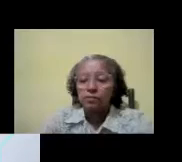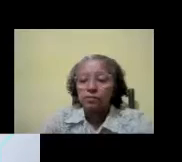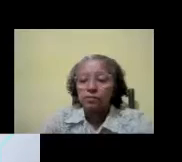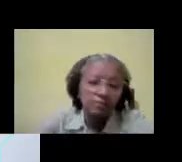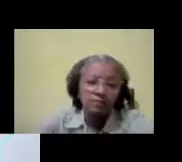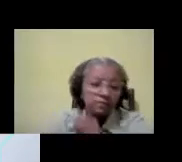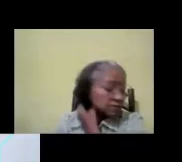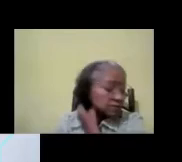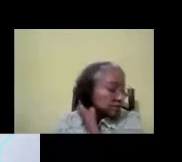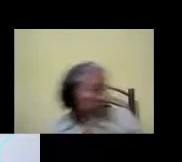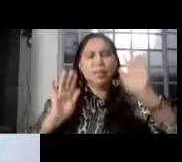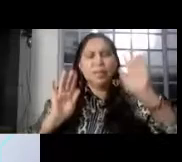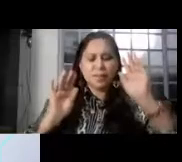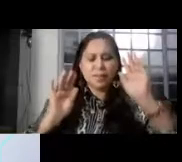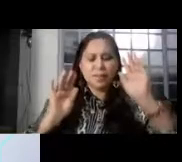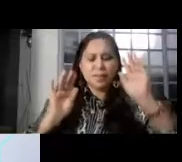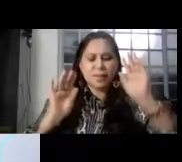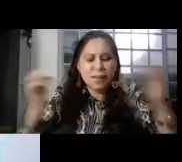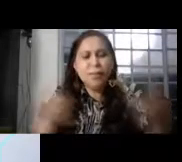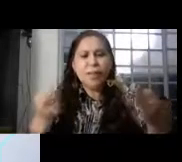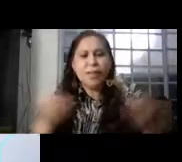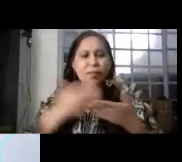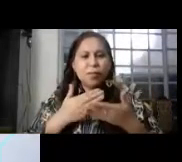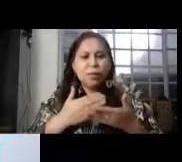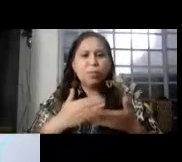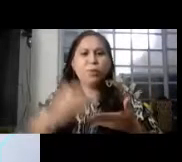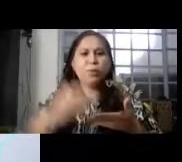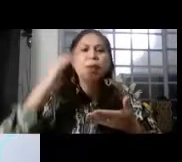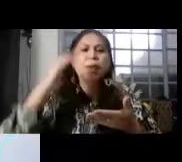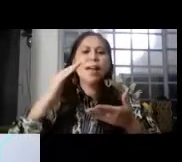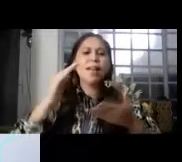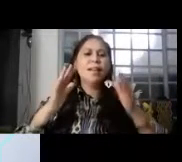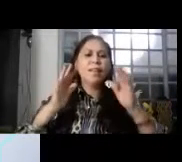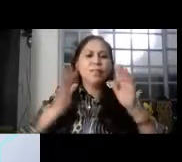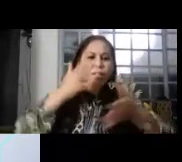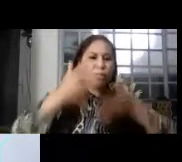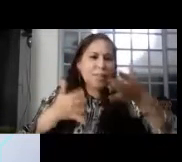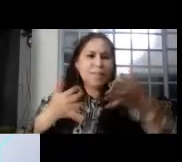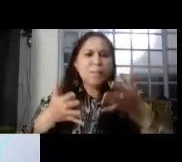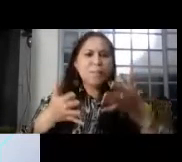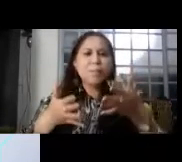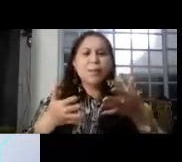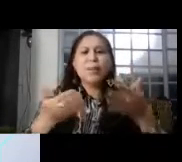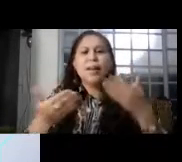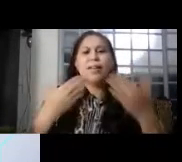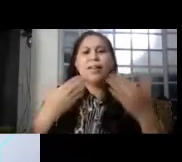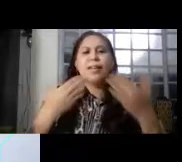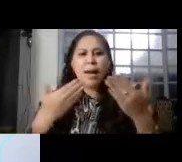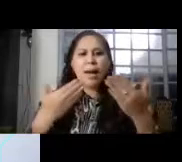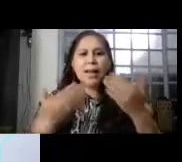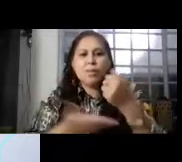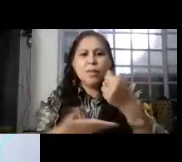podem participar também a qualquer momento, certo? Eu vou dando pontapé e vocês vão participando. Então,